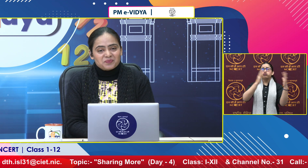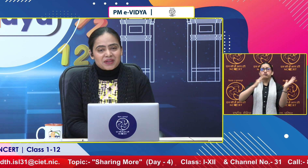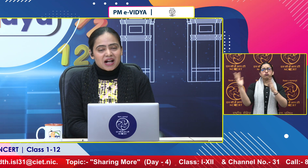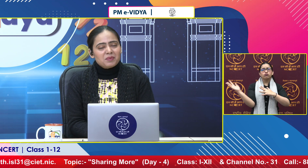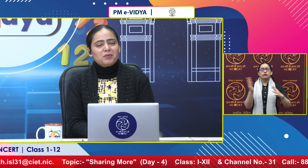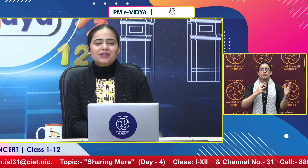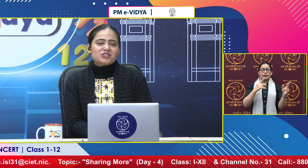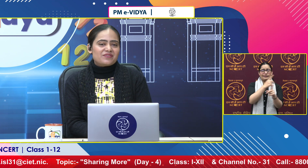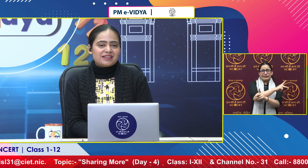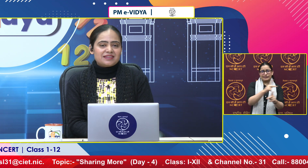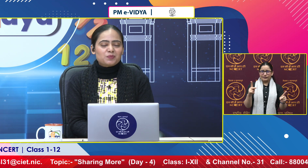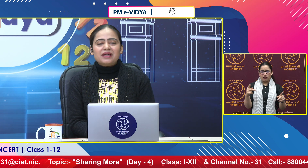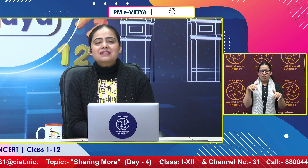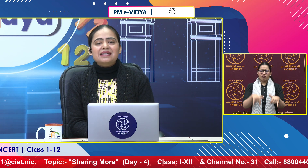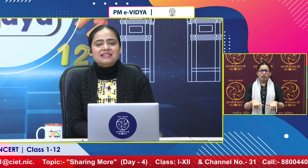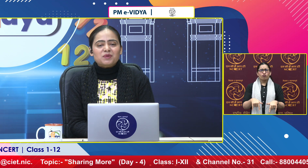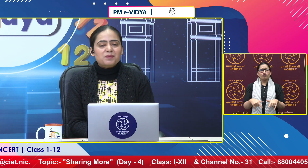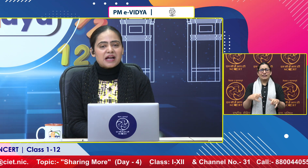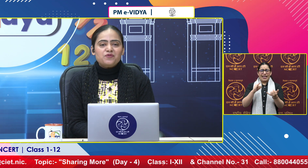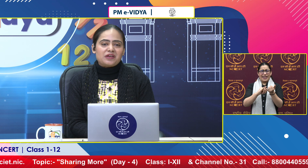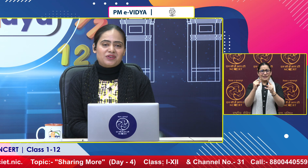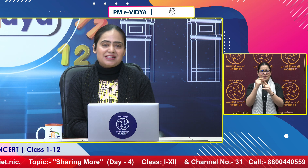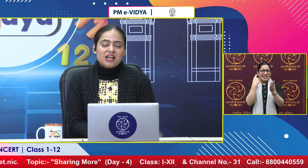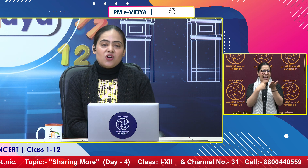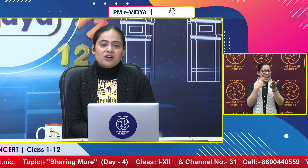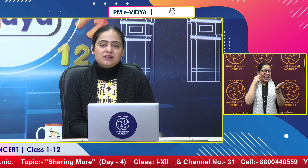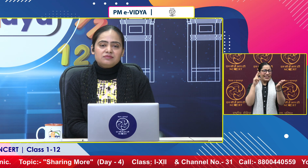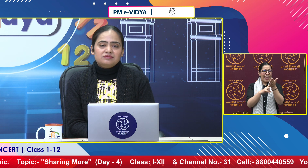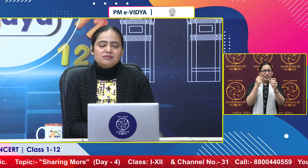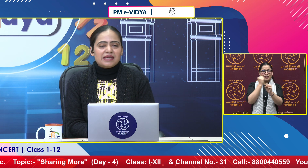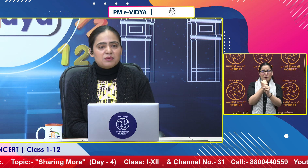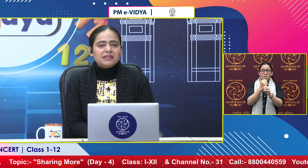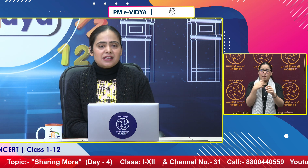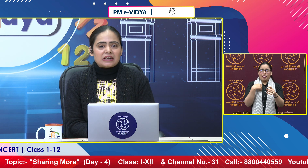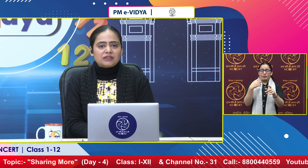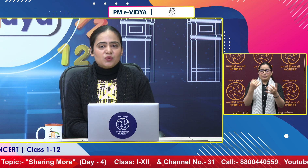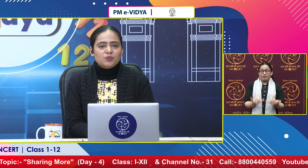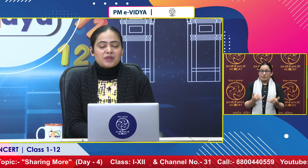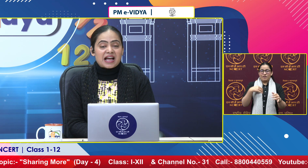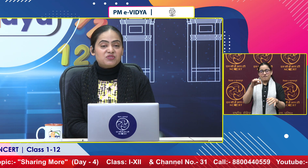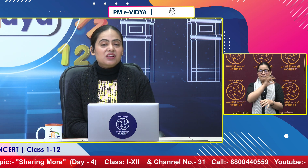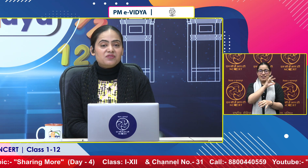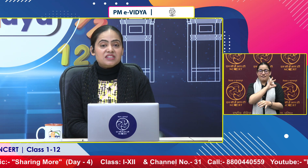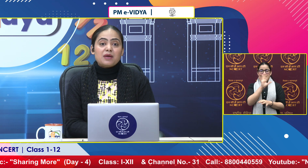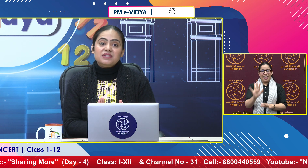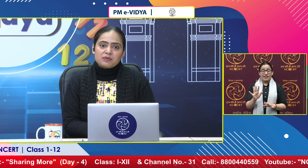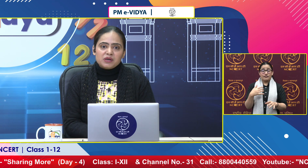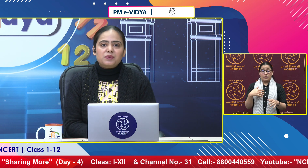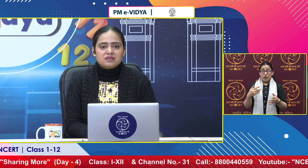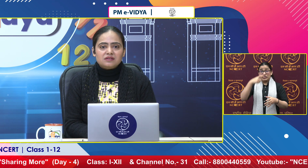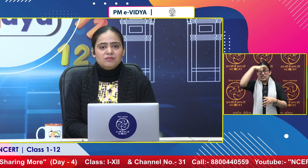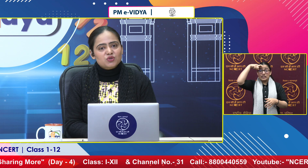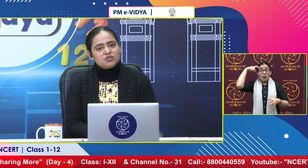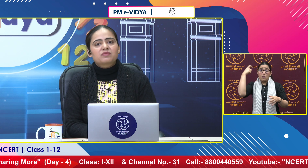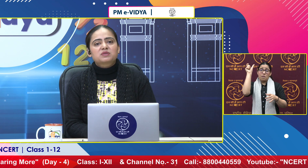क्लाइमेट की। अभी बहुत अच्छा वेदर है, स्प्रिंग सीजन माय फेवरेट। और मैं ये भी बताना चाहती हूँ, आई हैव टू कन्फेस आई एम अ